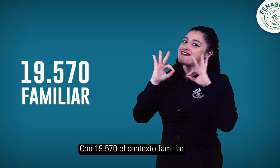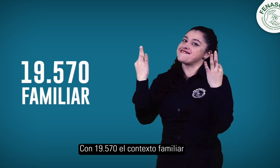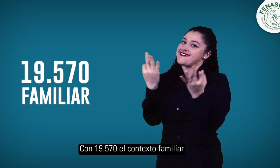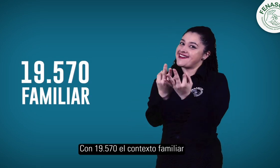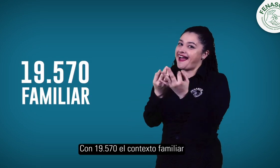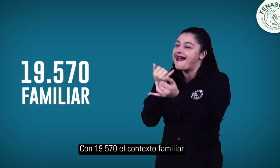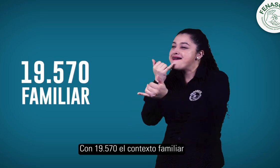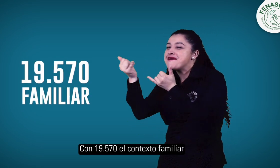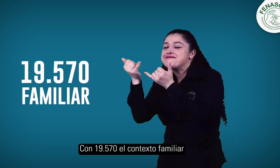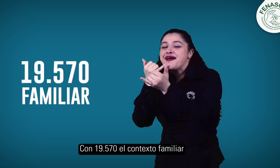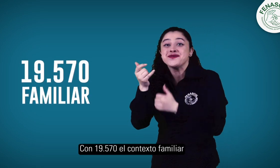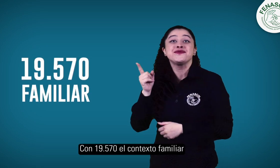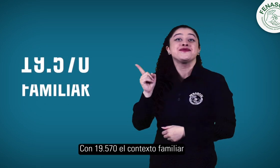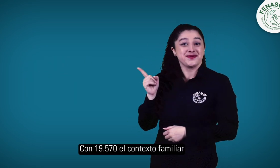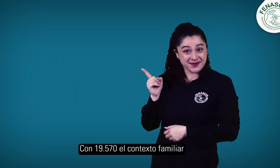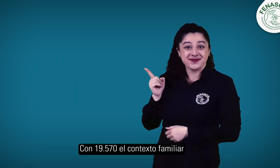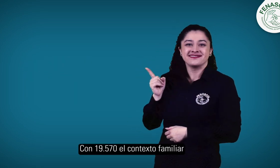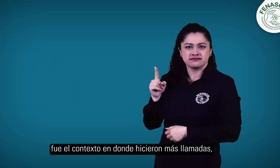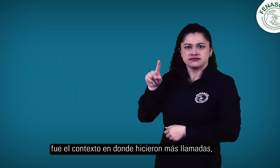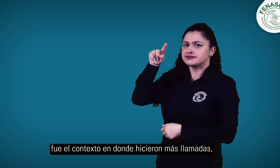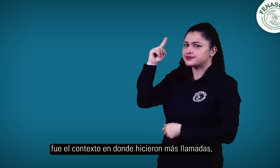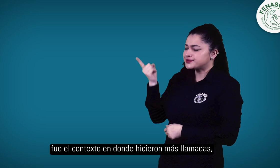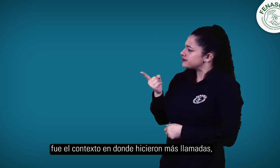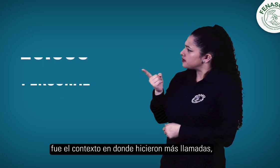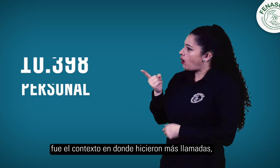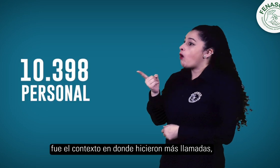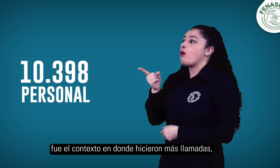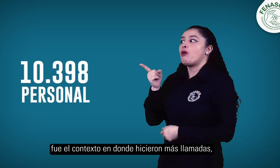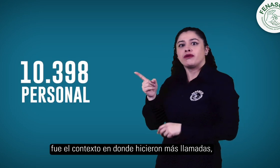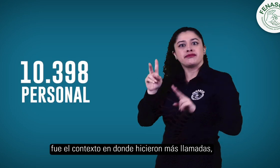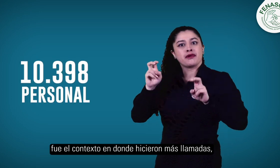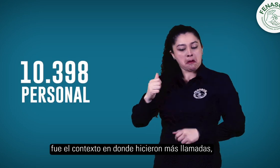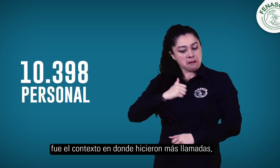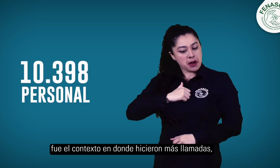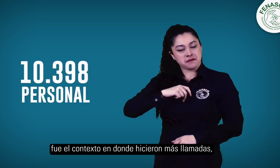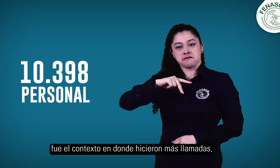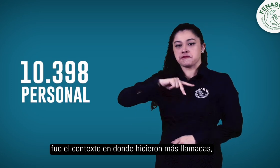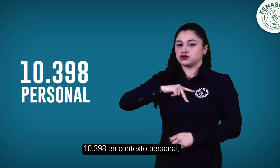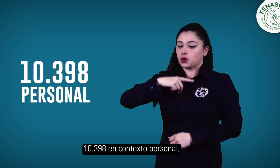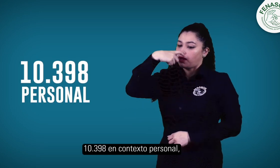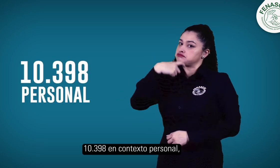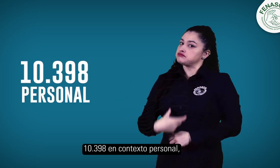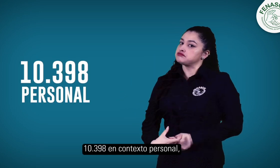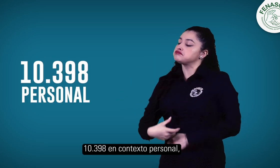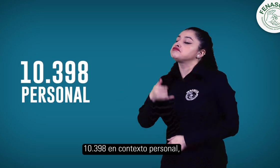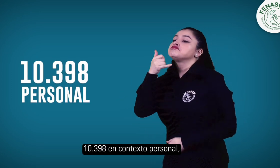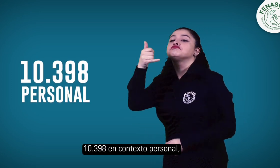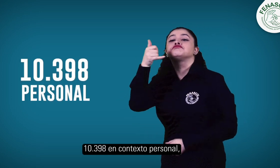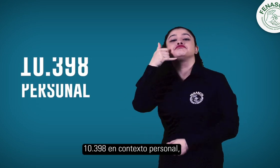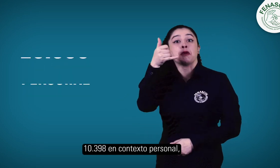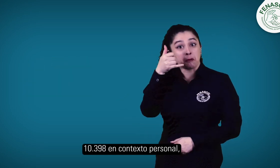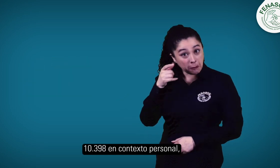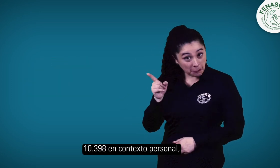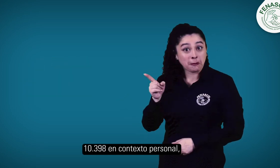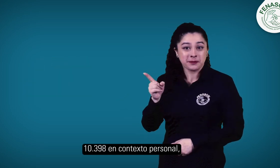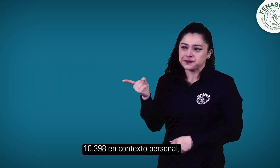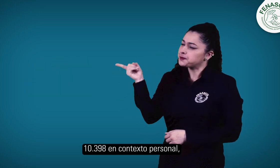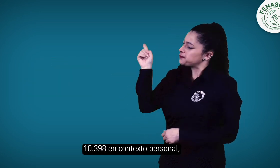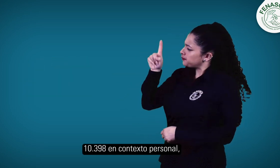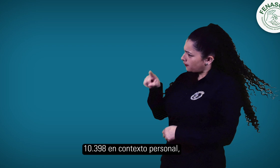.570, el contexto familiar fue el contexto en donde hicieron más llamadas. 10.398 en contexto